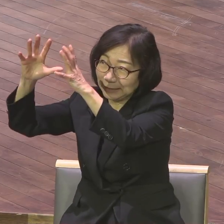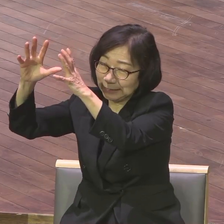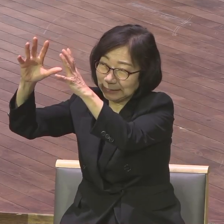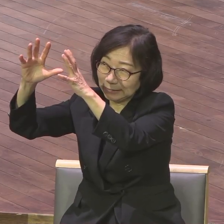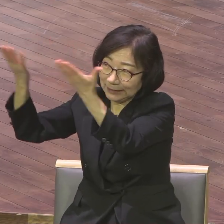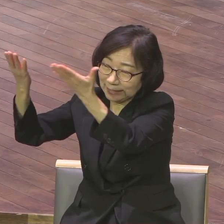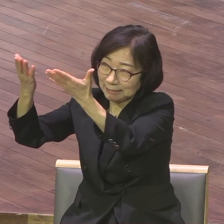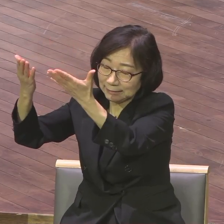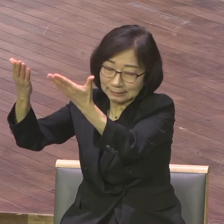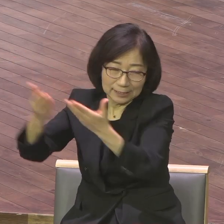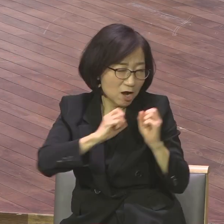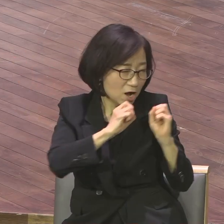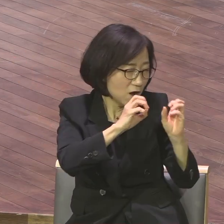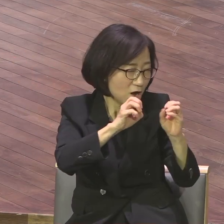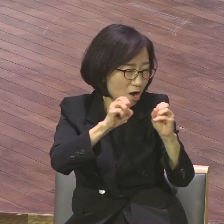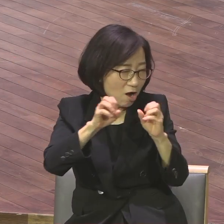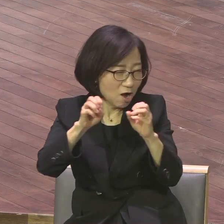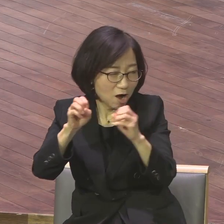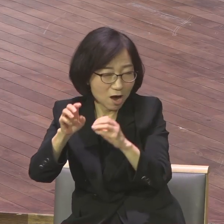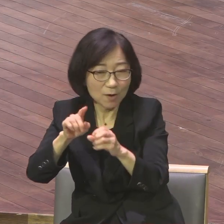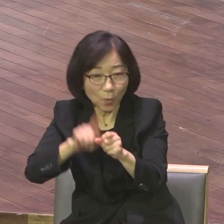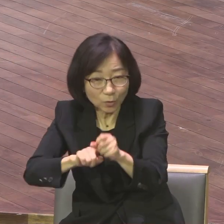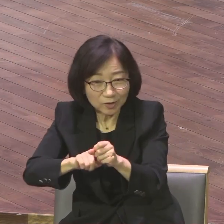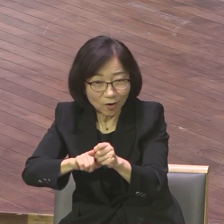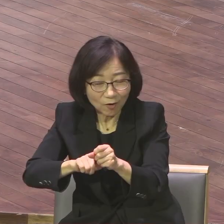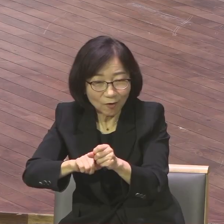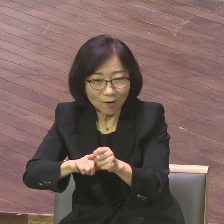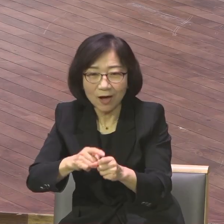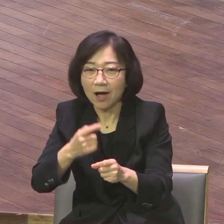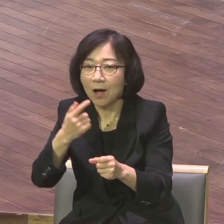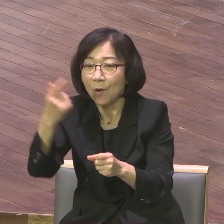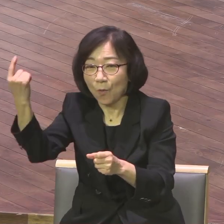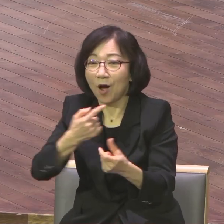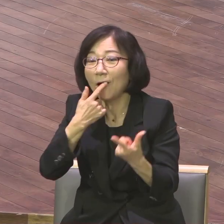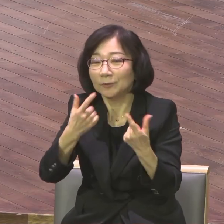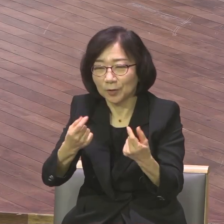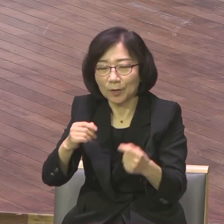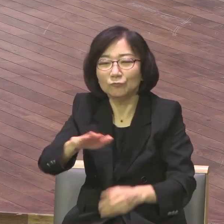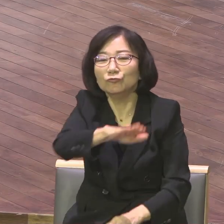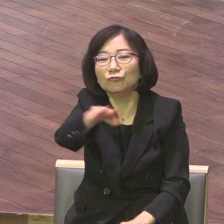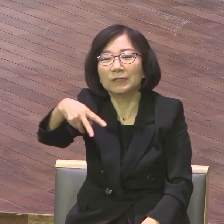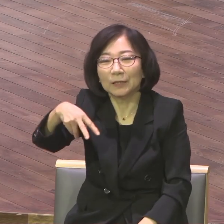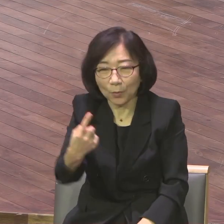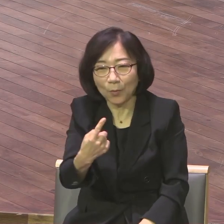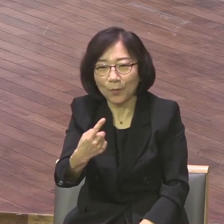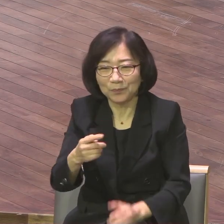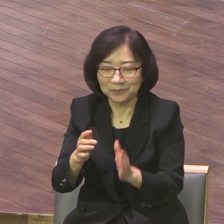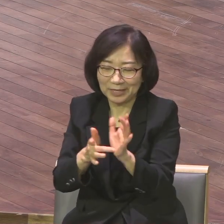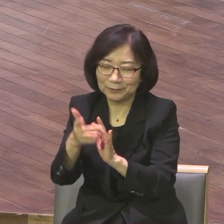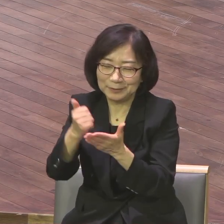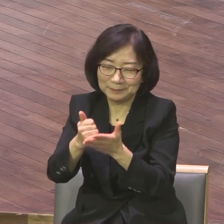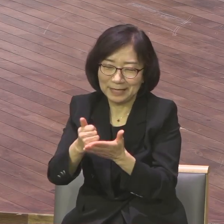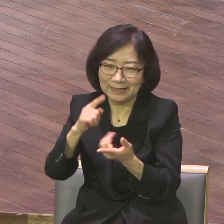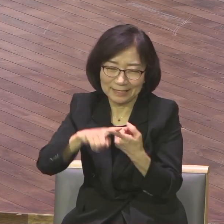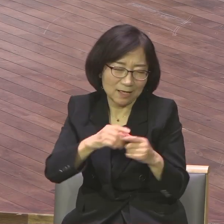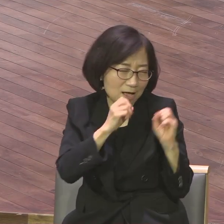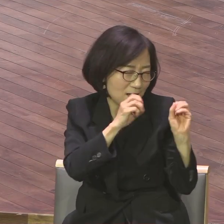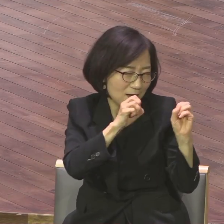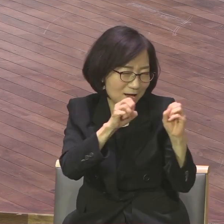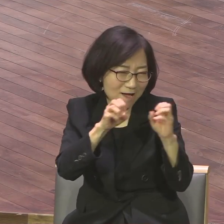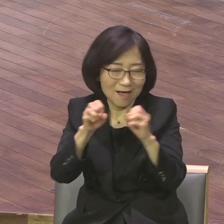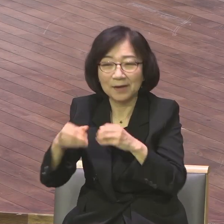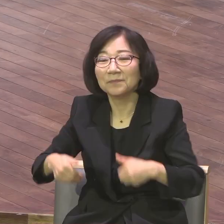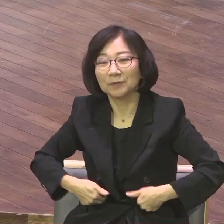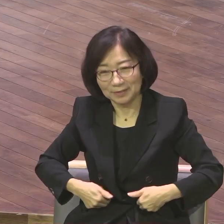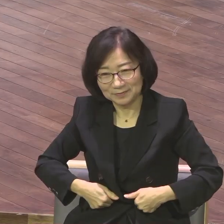우리도 생명의 전파자로 삶을 살아야 된다. 이것이 성찬을 통해 우리가 붙잡아야